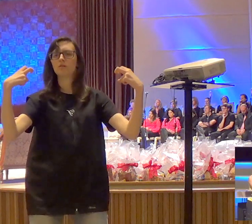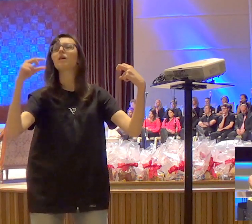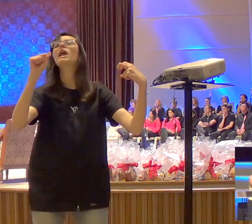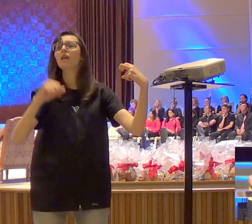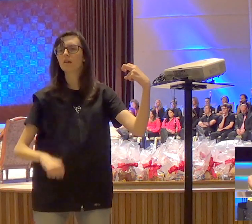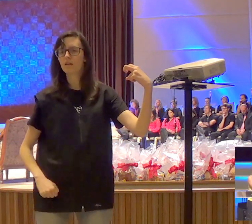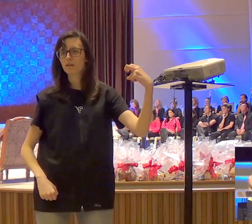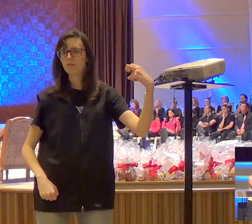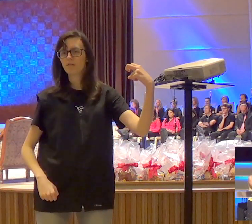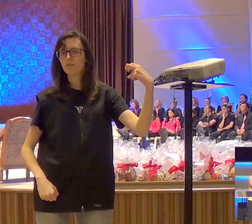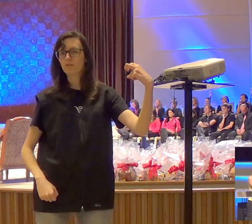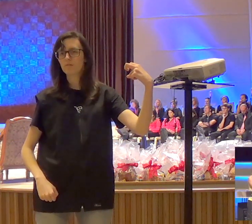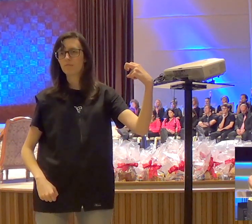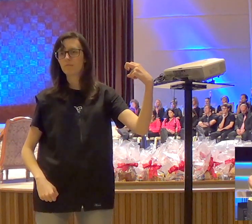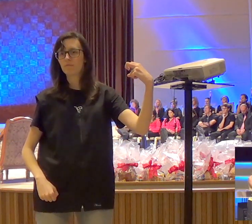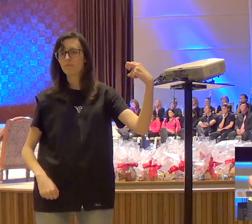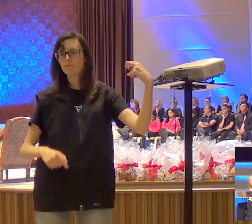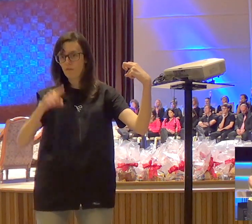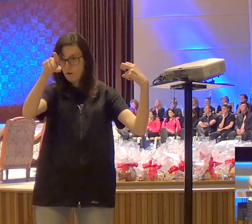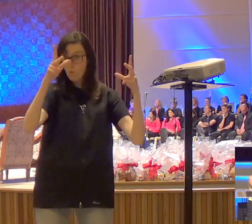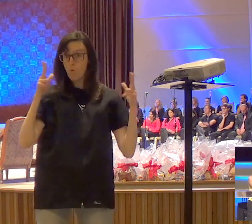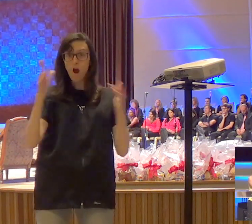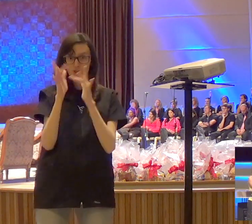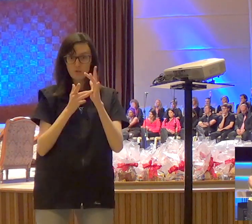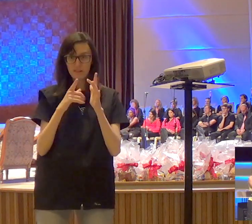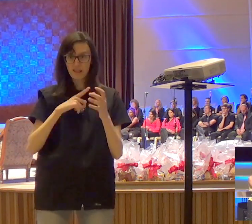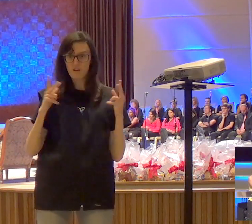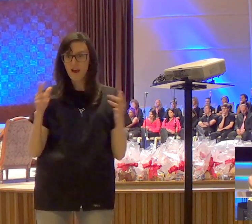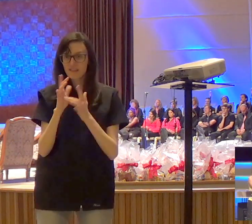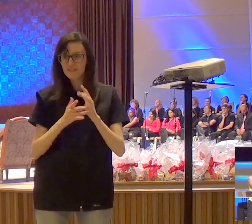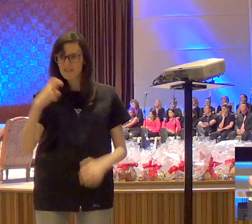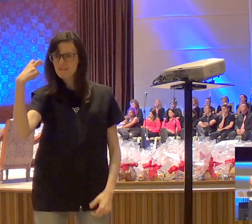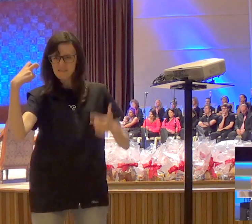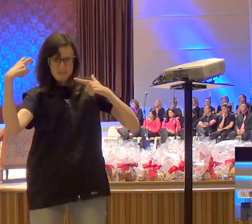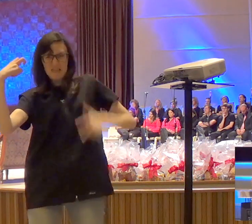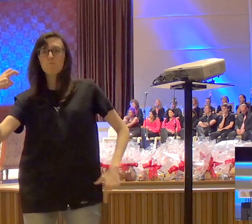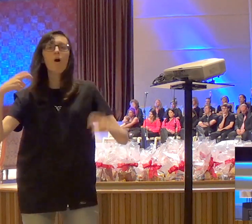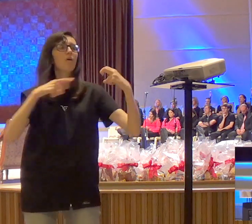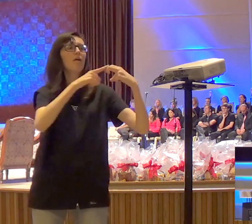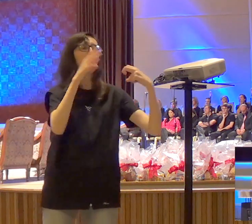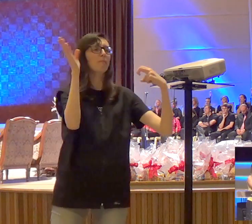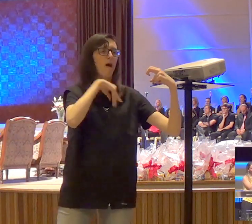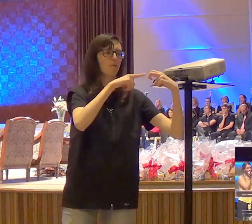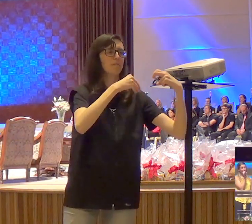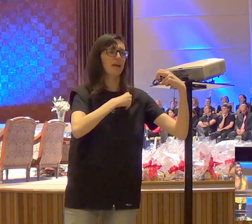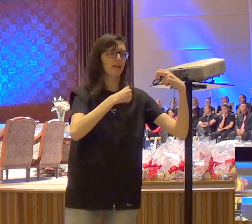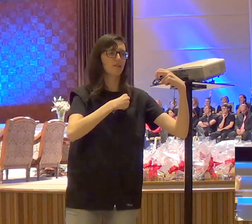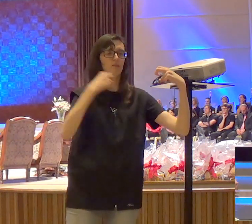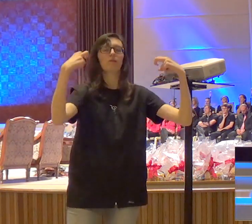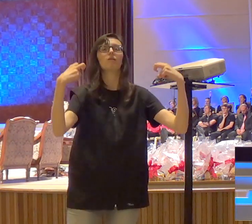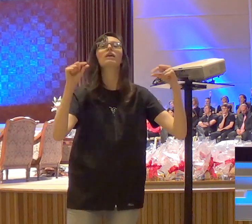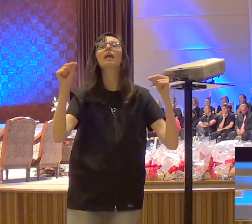of you are pointing that way. Yes? Okay. So maybe those who were late to church tonight, maybe you're like